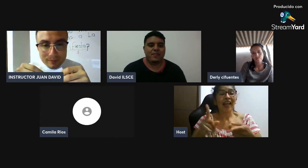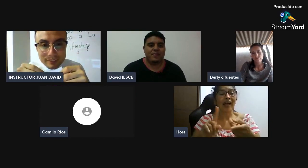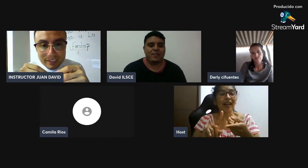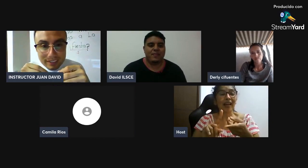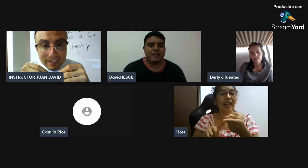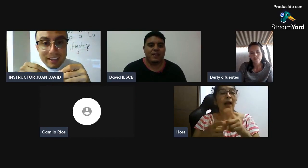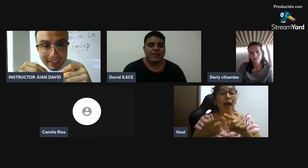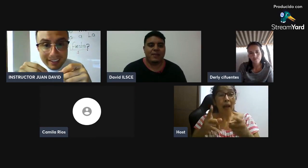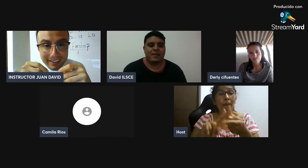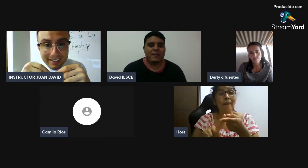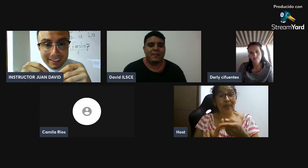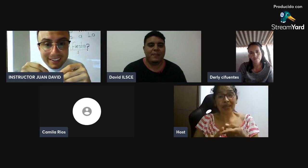también